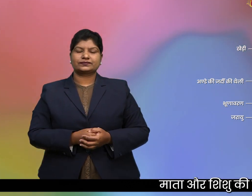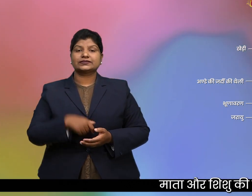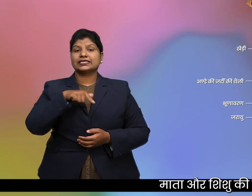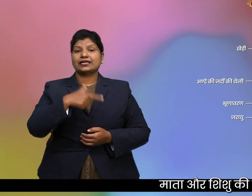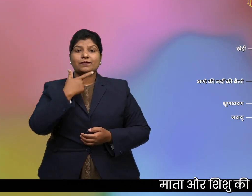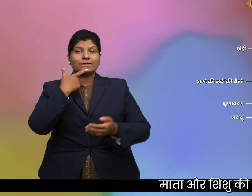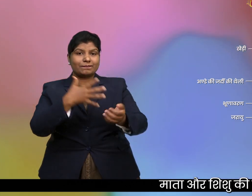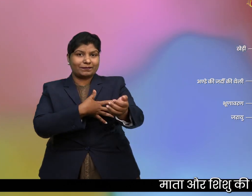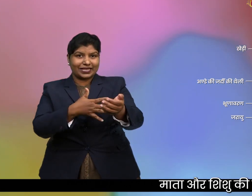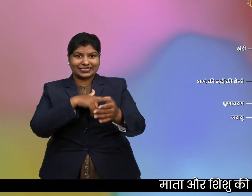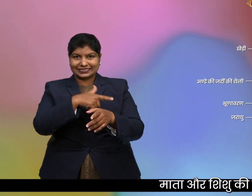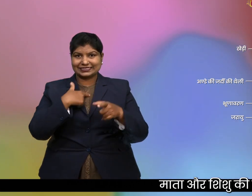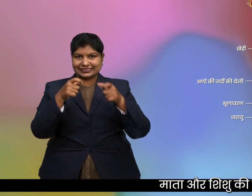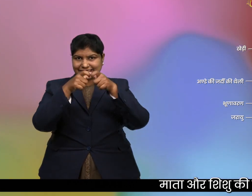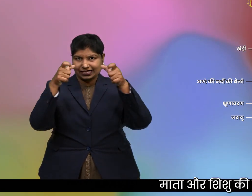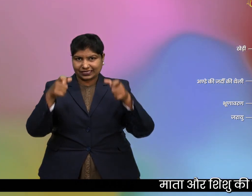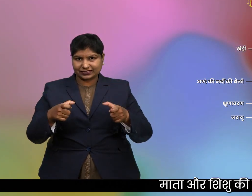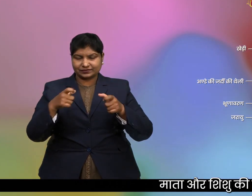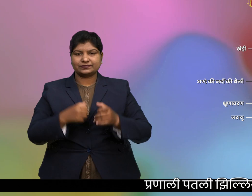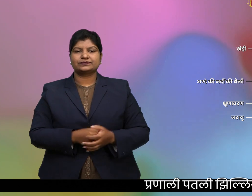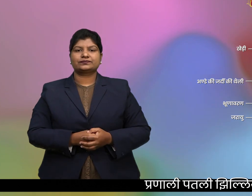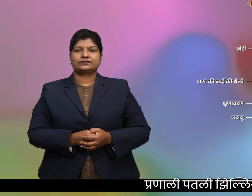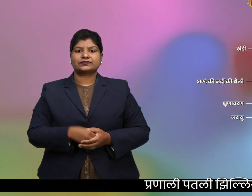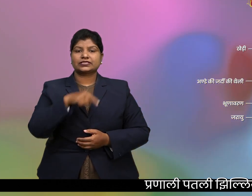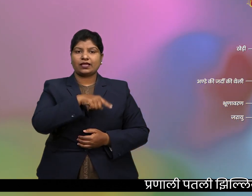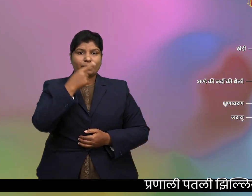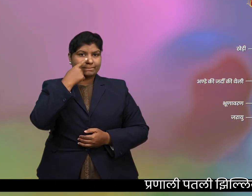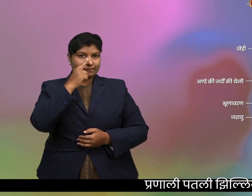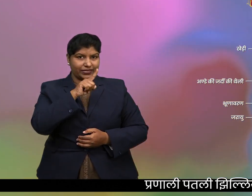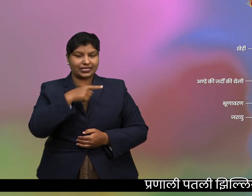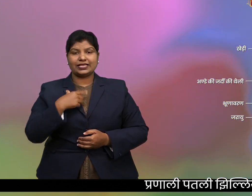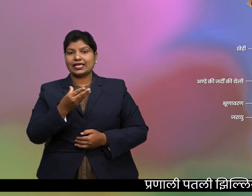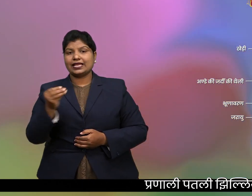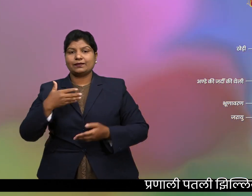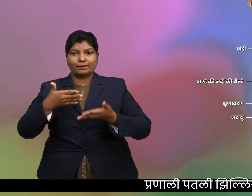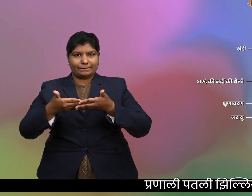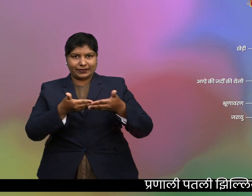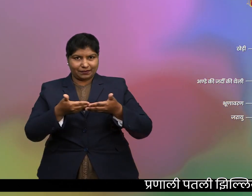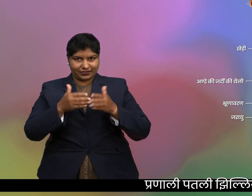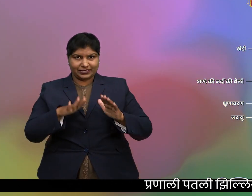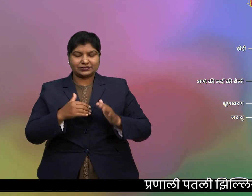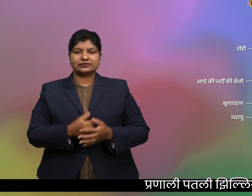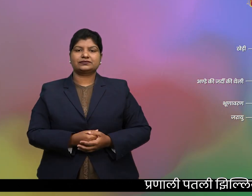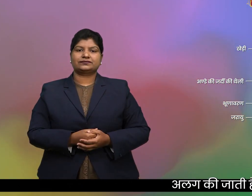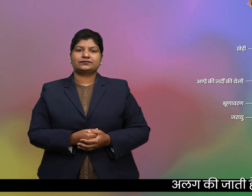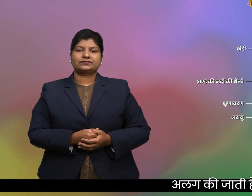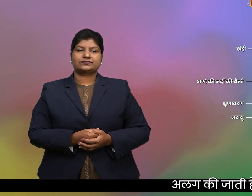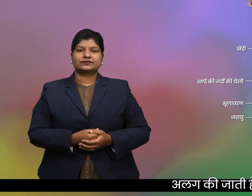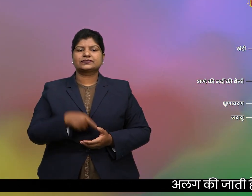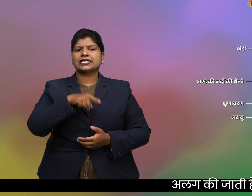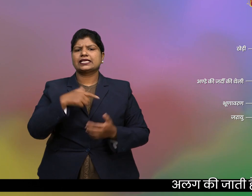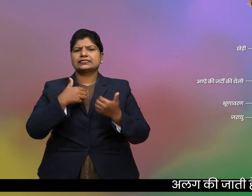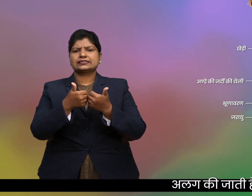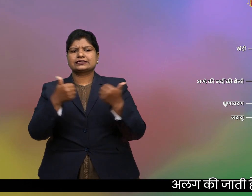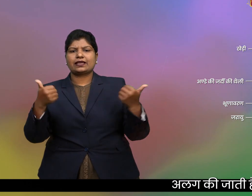माता और शिशु की रक्त प्रणाली पतली झिल्लियों द्वारा अलग